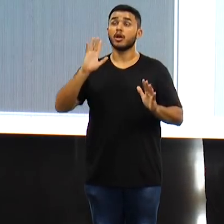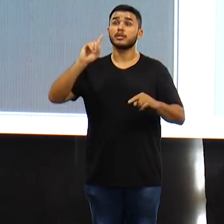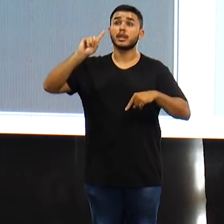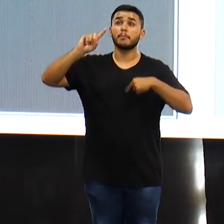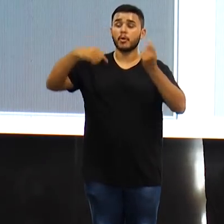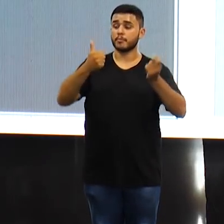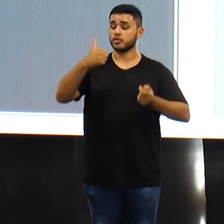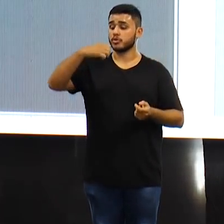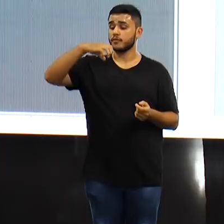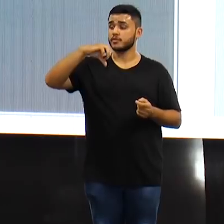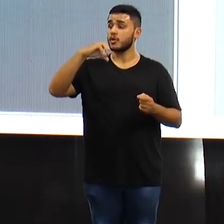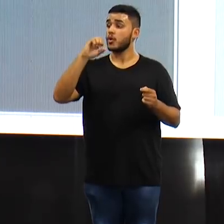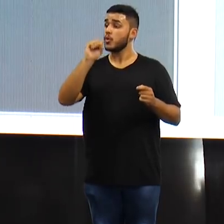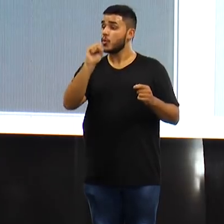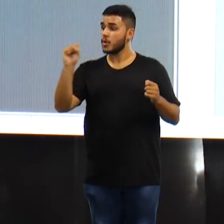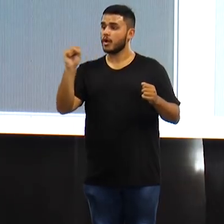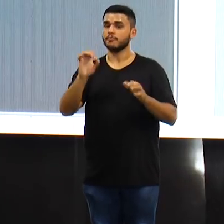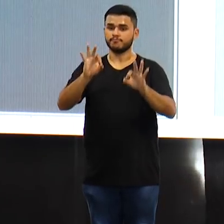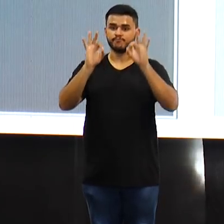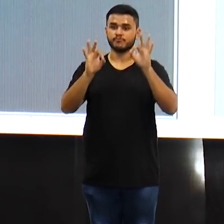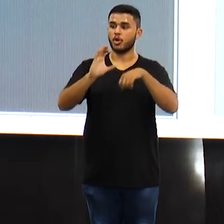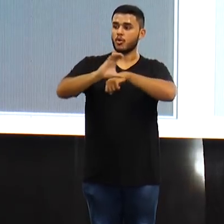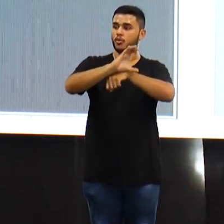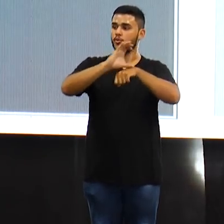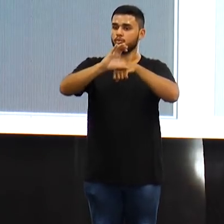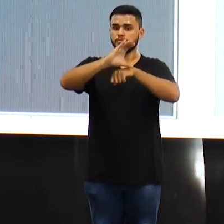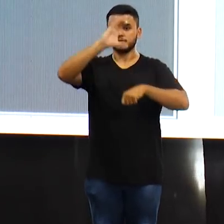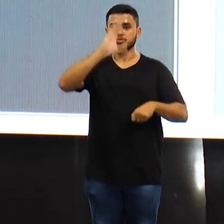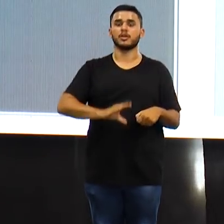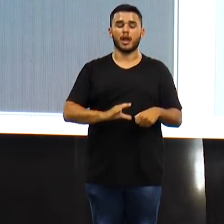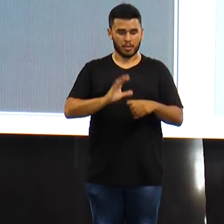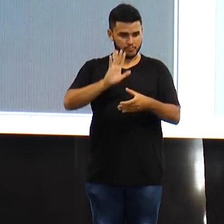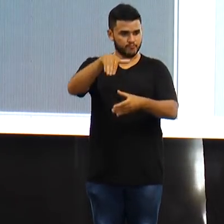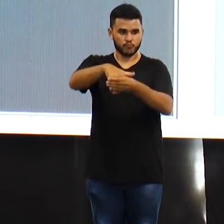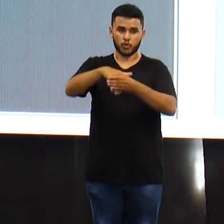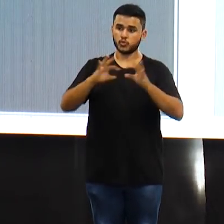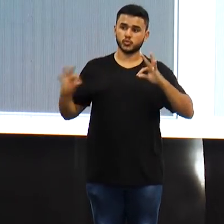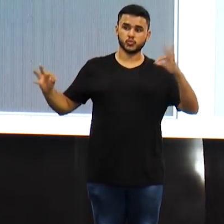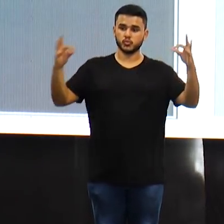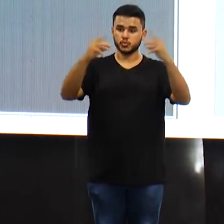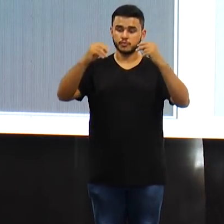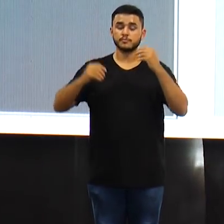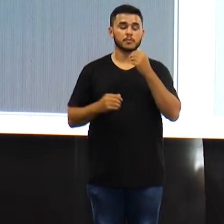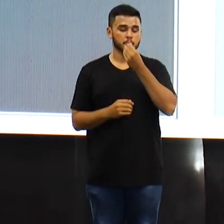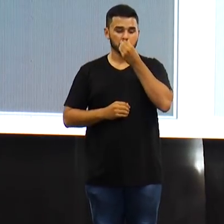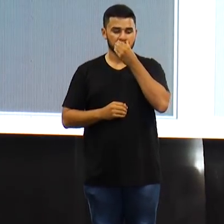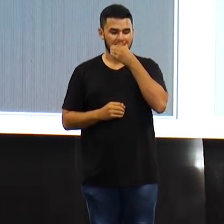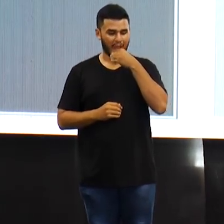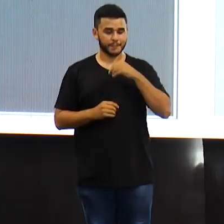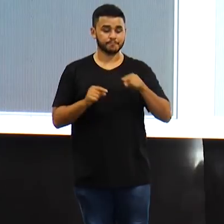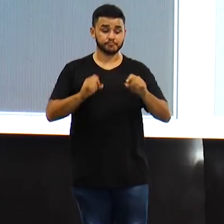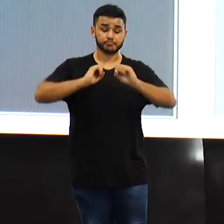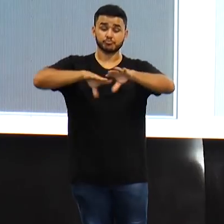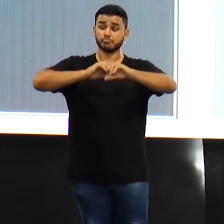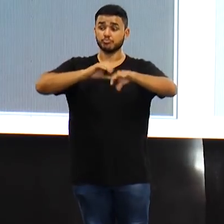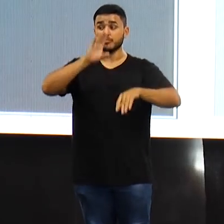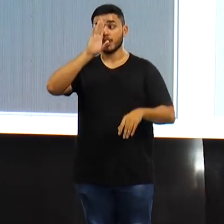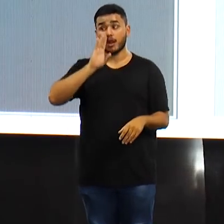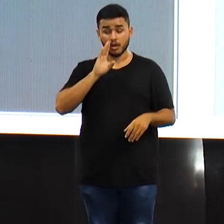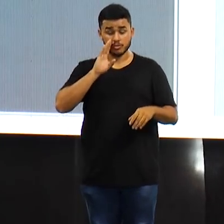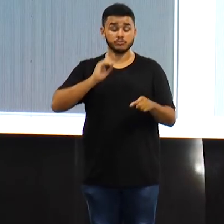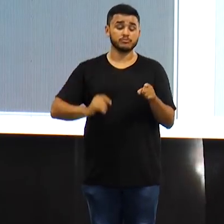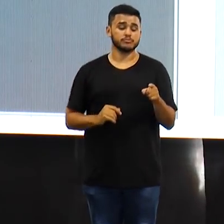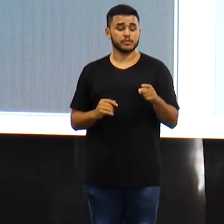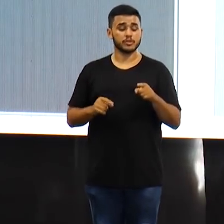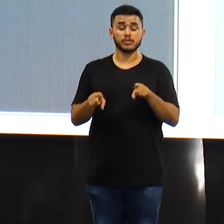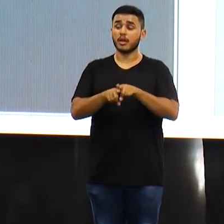1988, chamada de Constituição Cidadã, tá? Outro ponto fundamental é o ensino gratuito, certo?